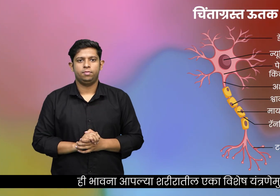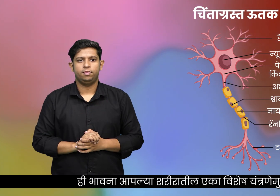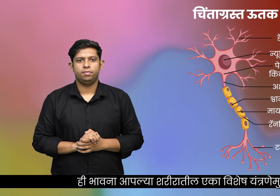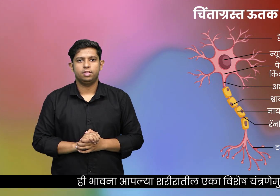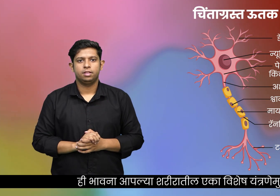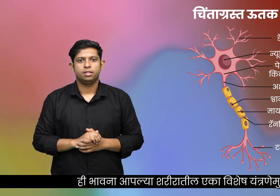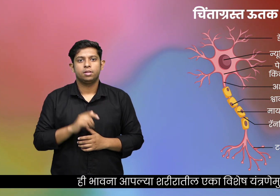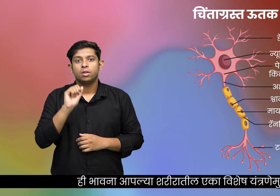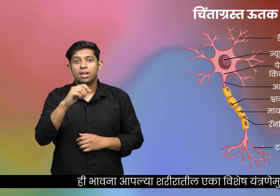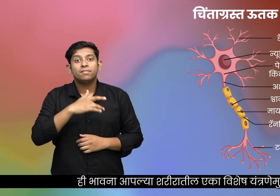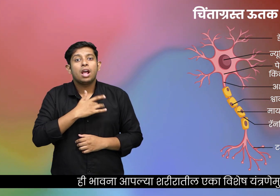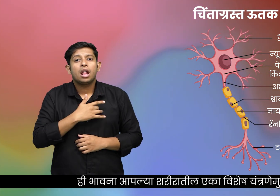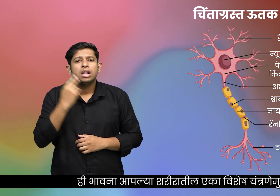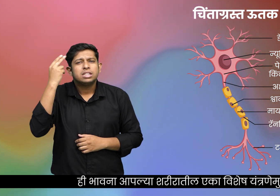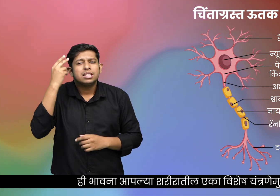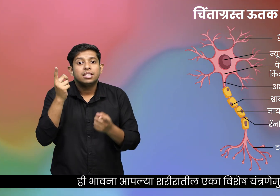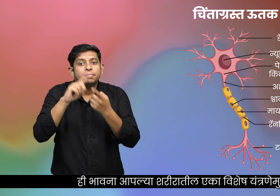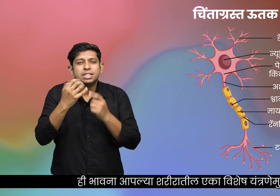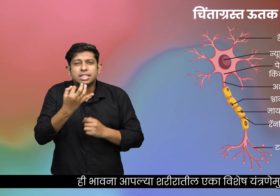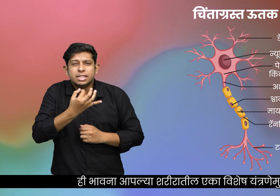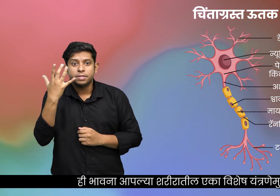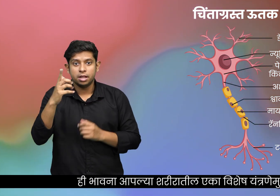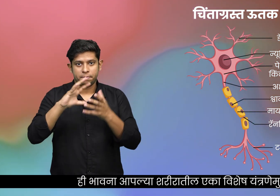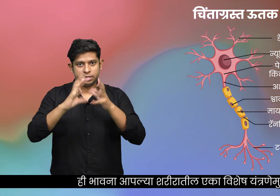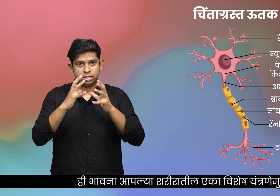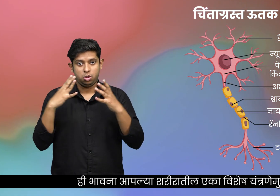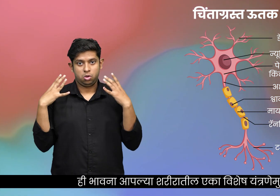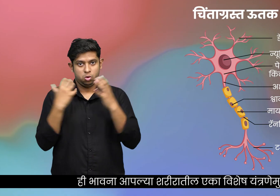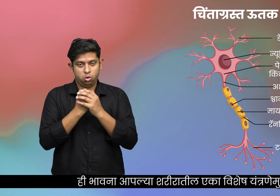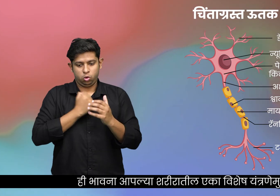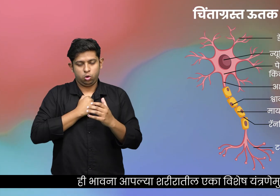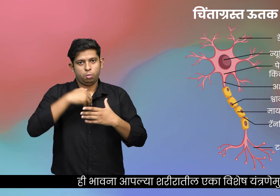ही भावना आपल्या शरीरातील एक विशेष यंत्रणेमुळे येते.